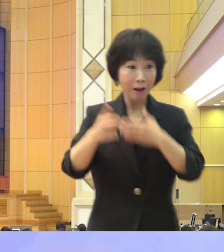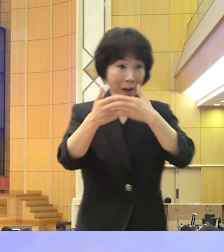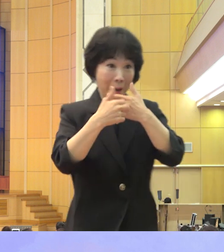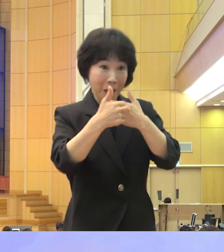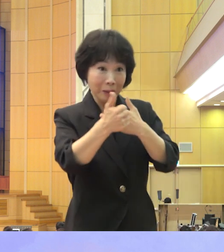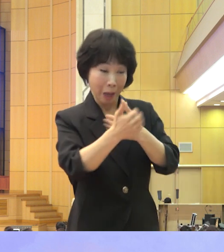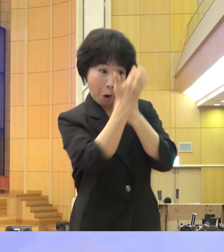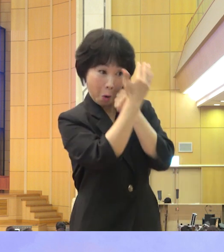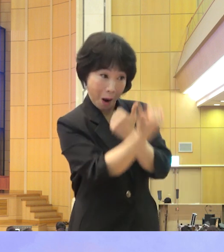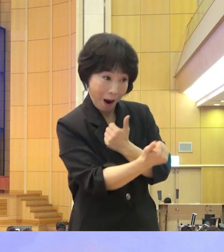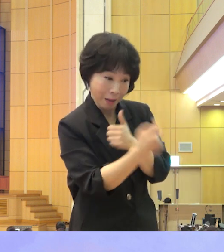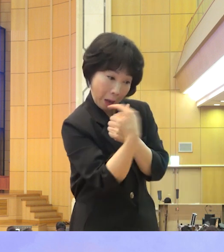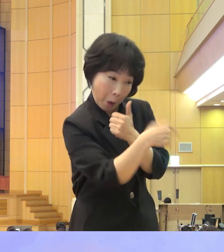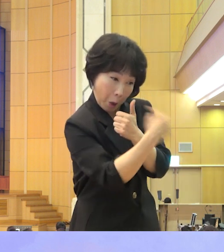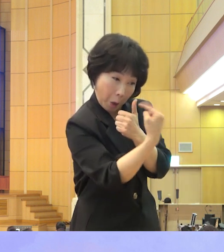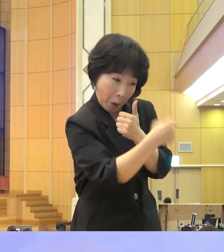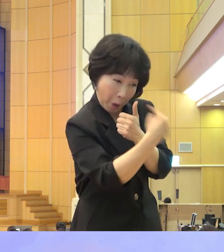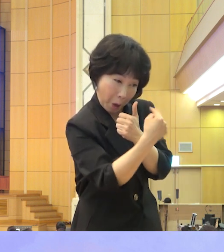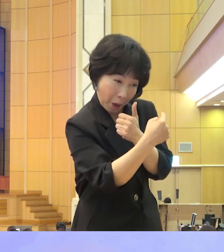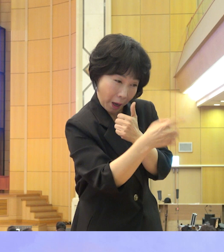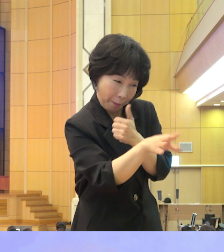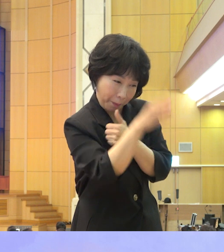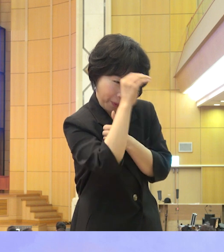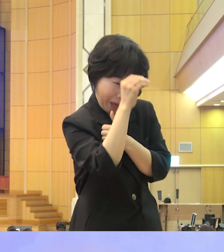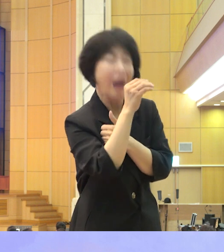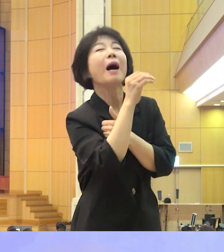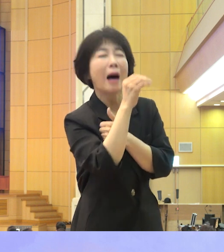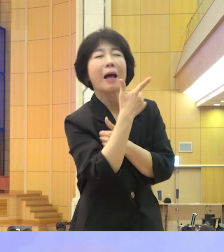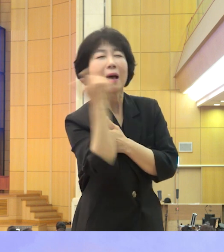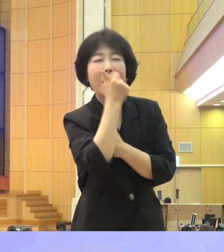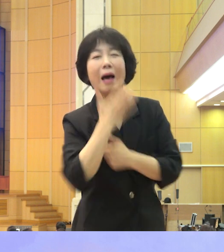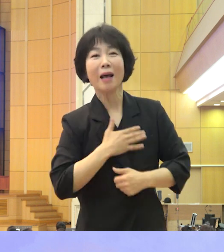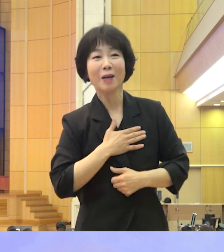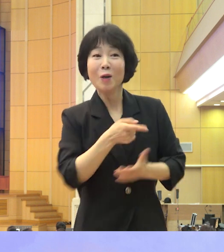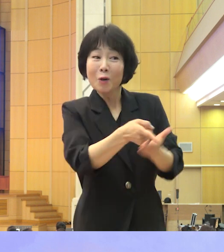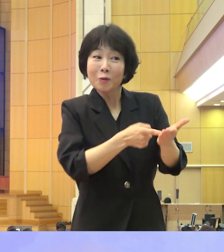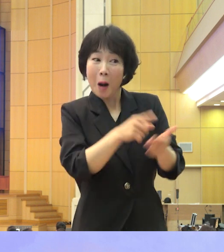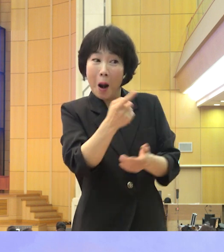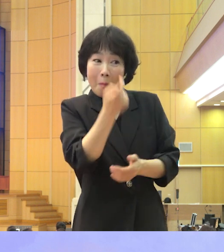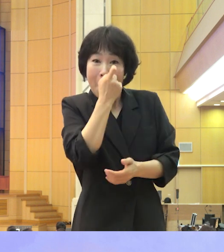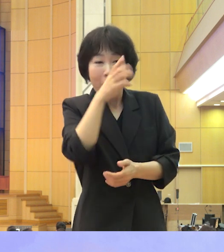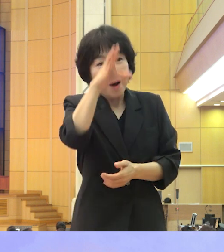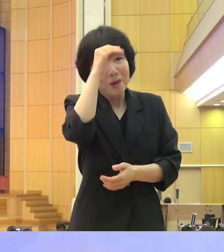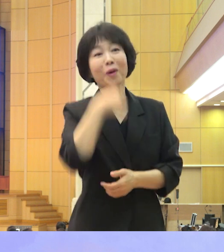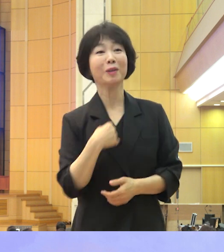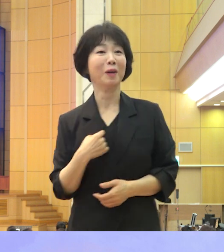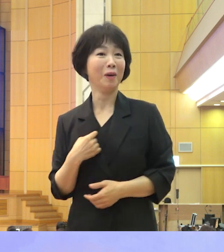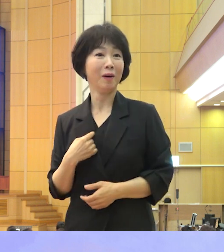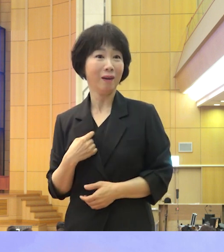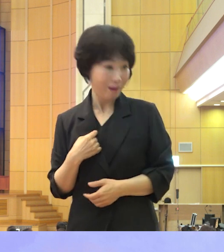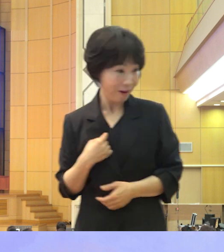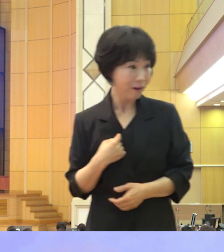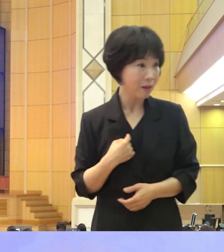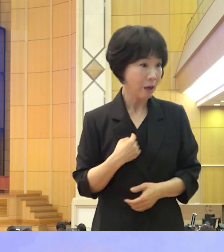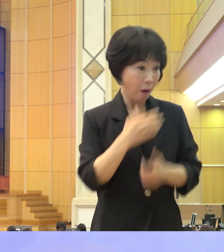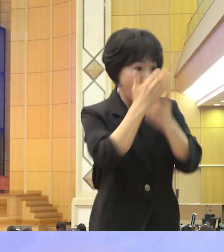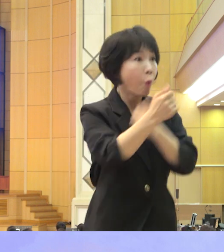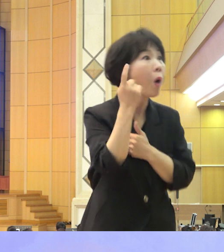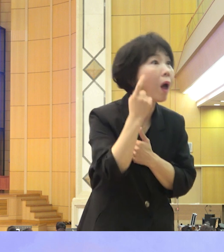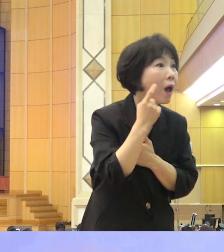가르쳐주고 난 다음에 저보고 수술하라는 거예요. 이건요, 의술도요, 하나의 의술 기술적인